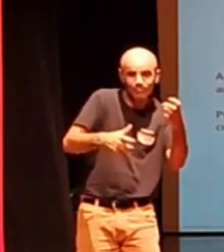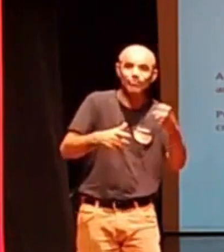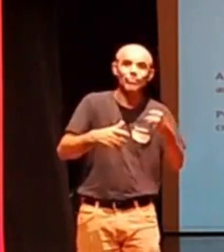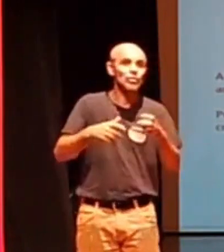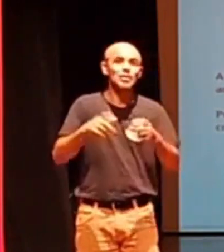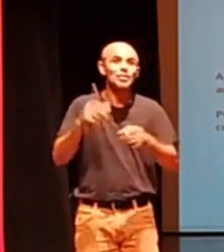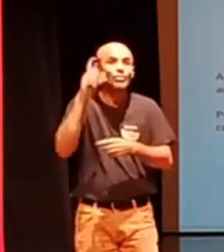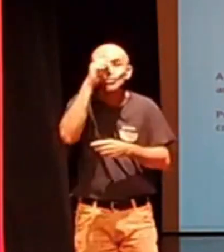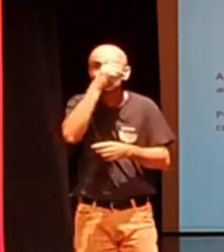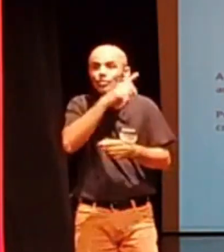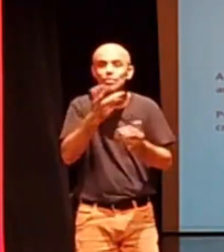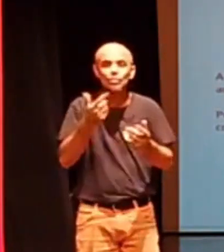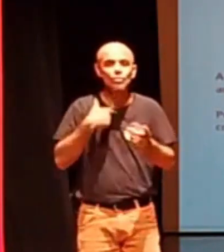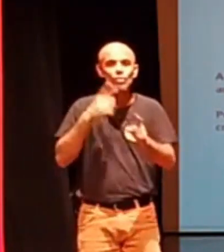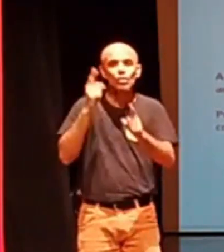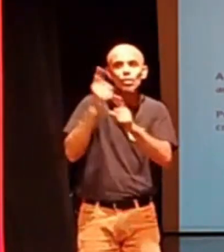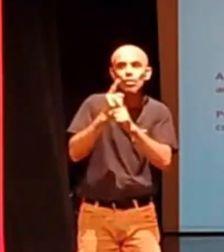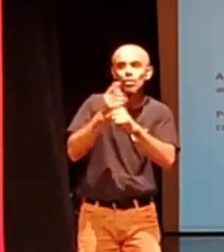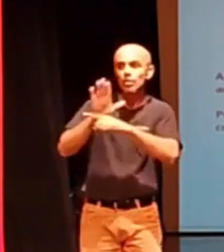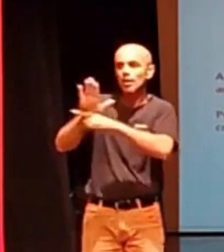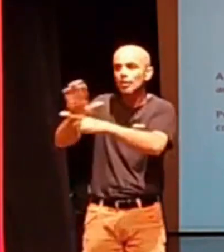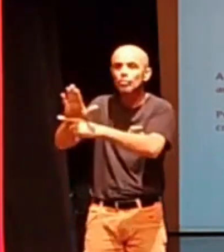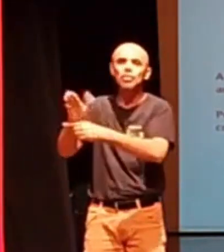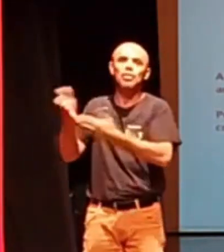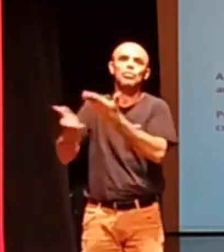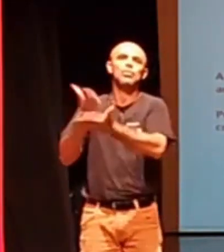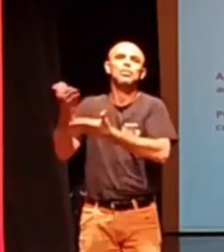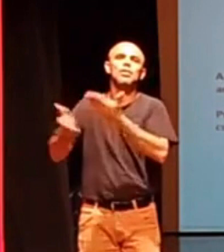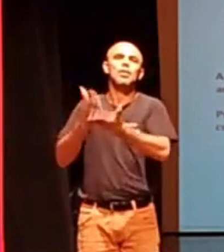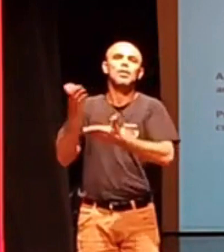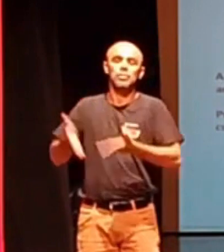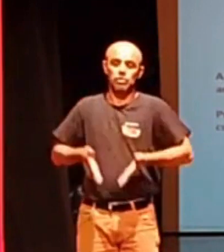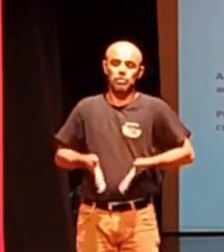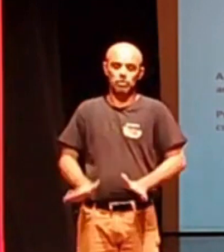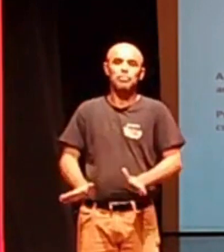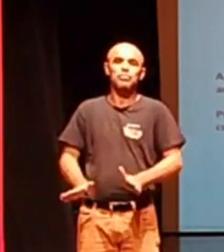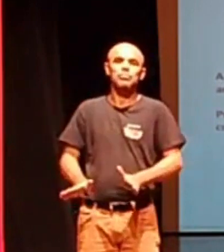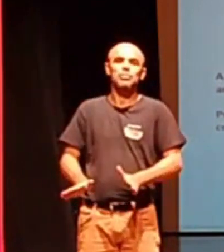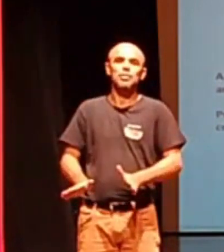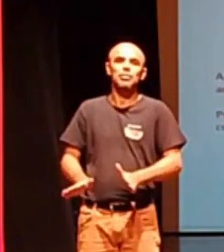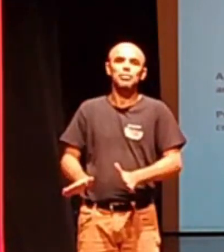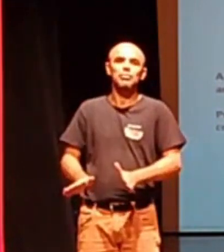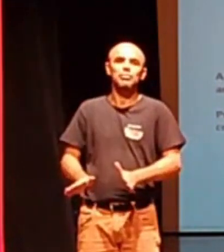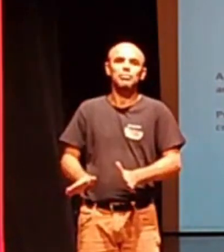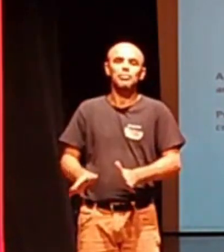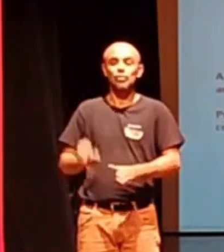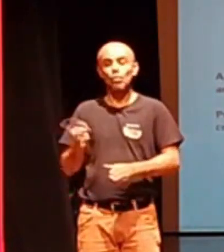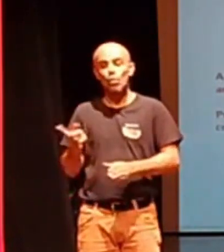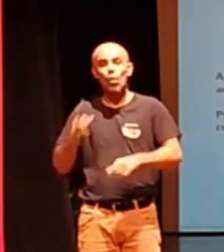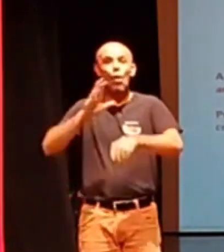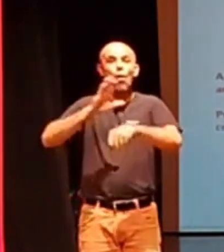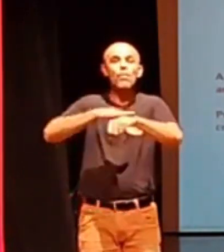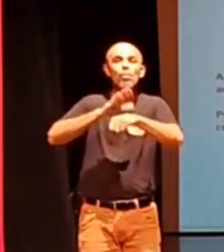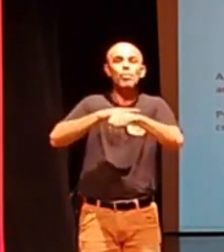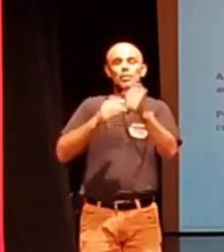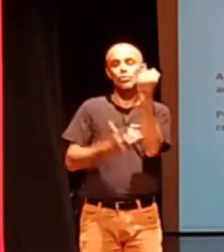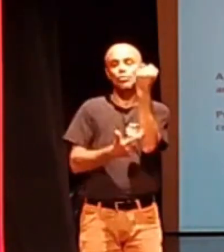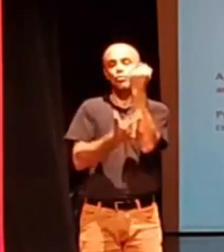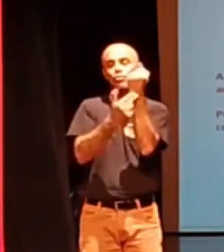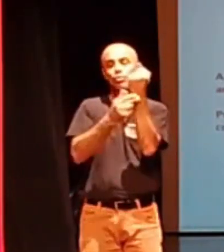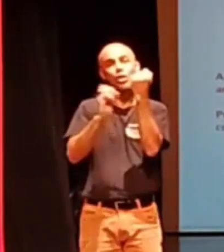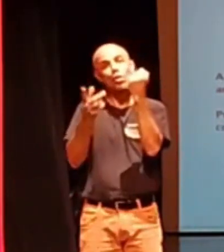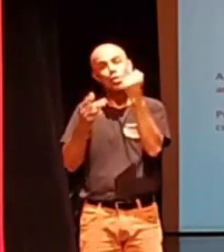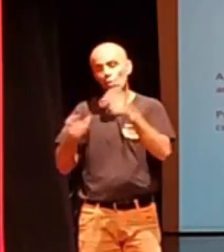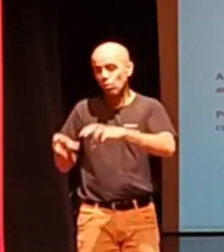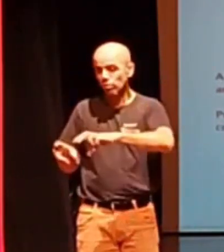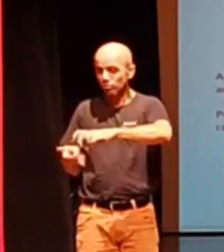e a gente ter que ajudar durante o trabalho de parto ou no momento da cirurgia, no momento da anestesia, a gente